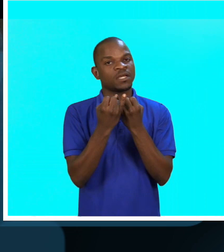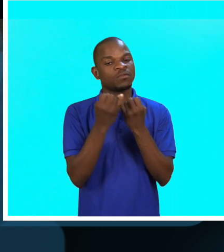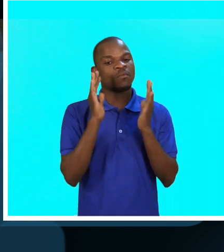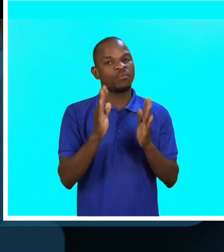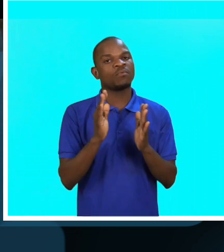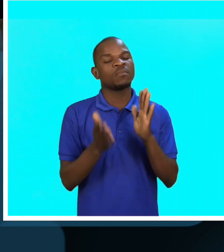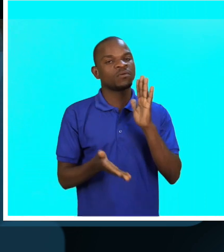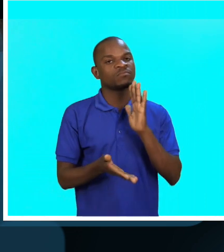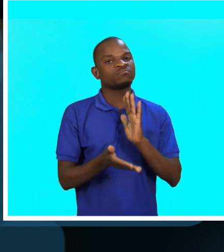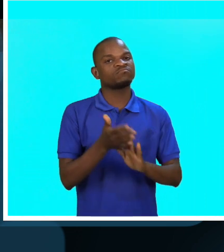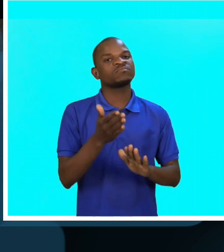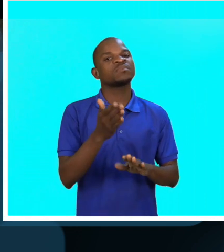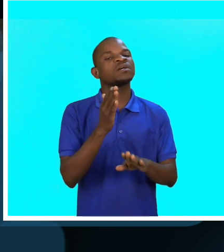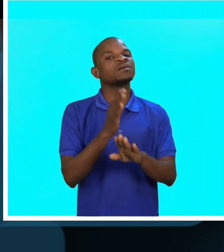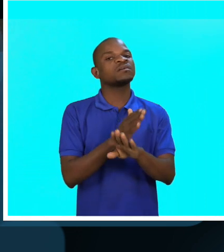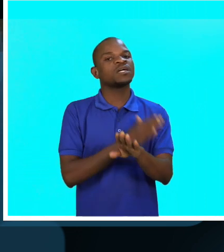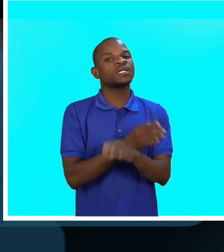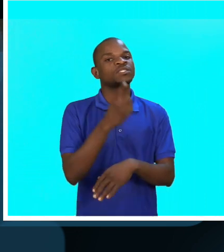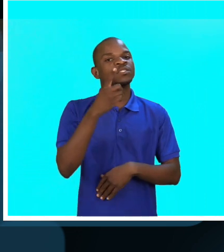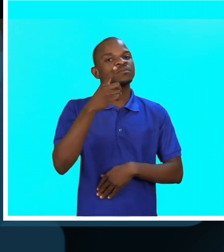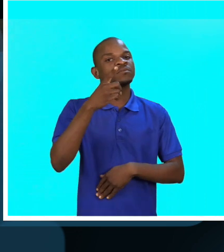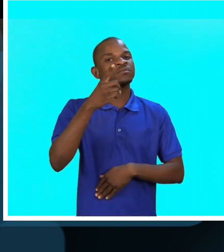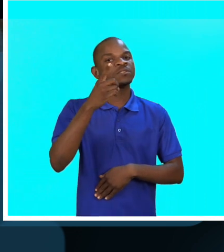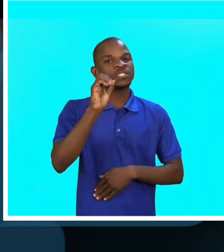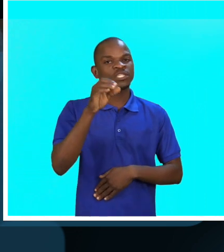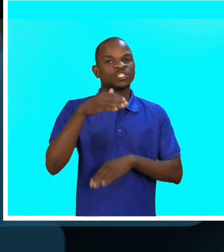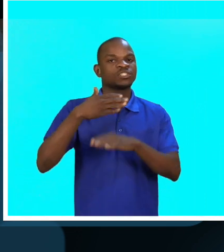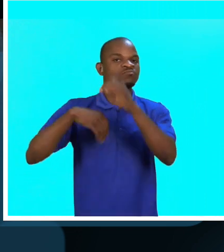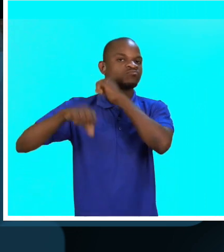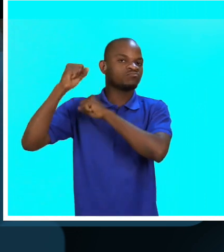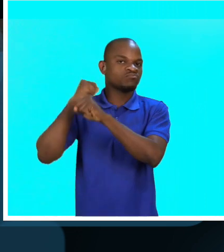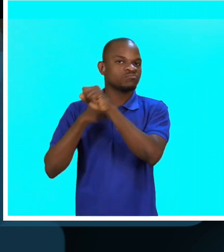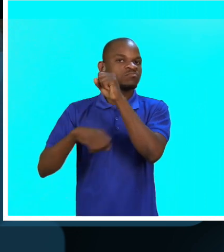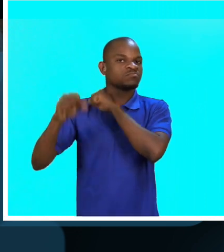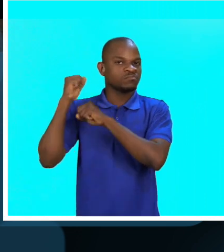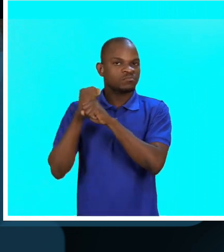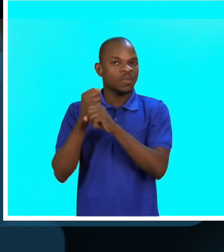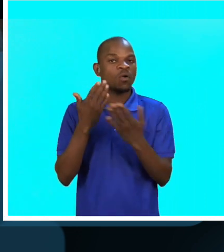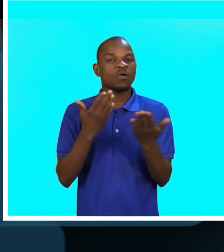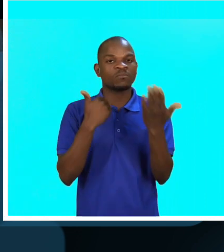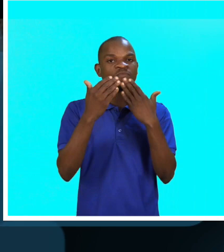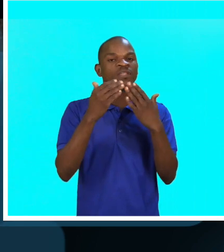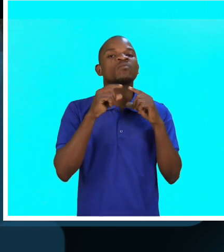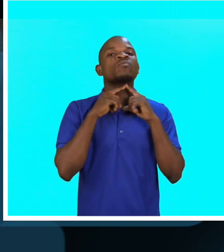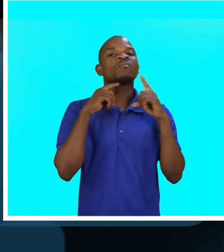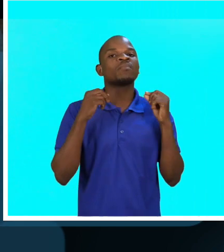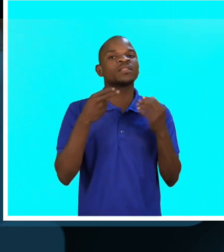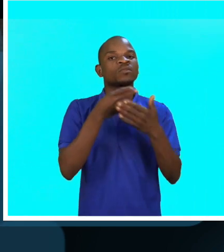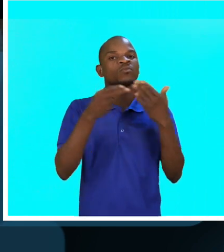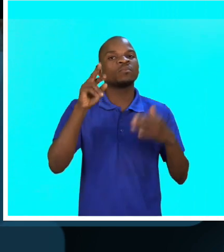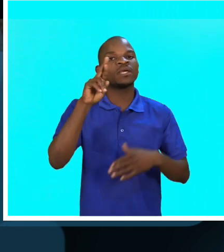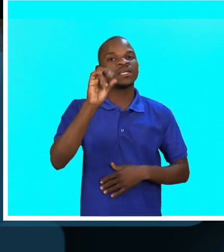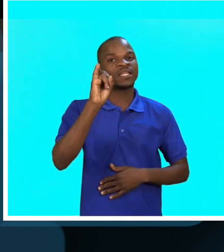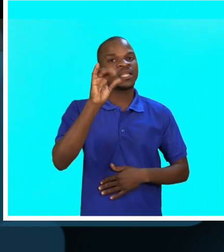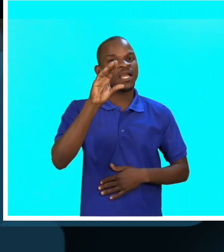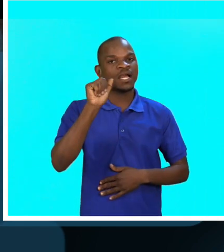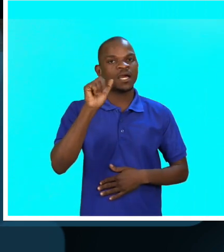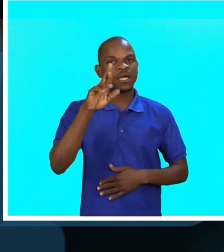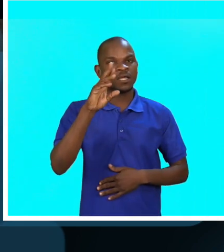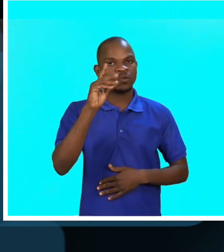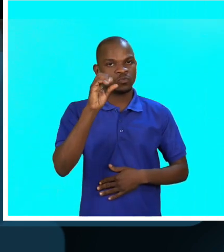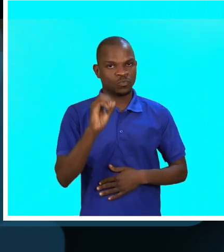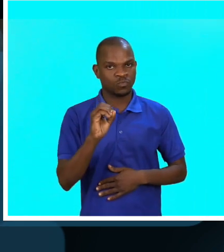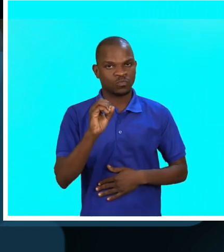Orione, para conhecer este centro que existe há mais de 10 anos. Vamos conversar com o padre